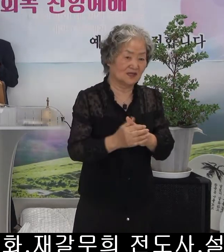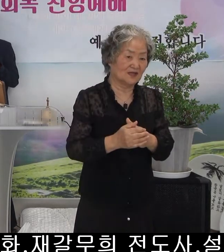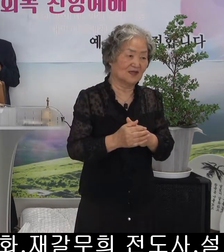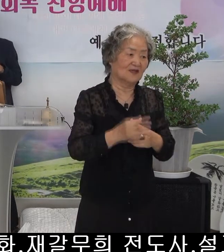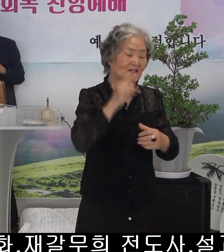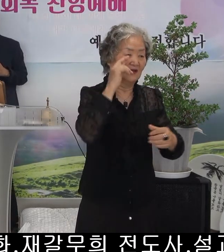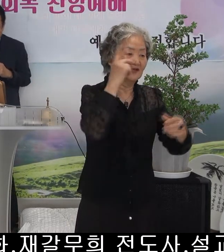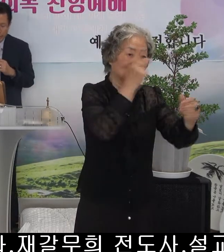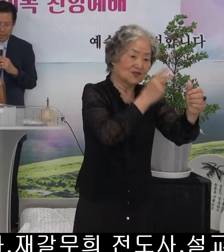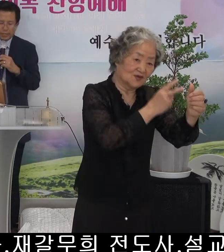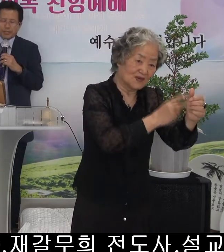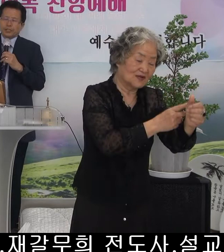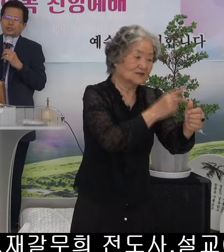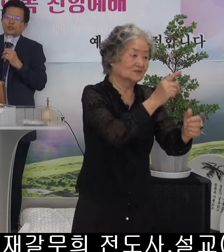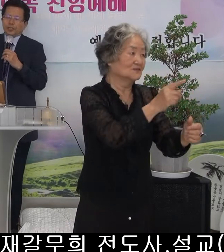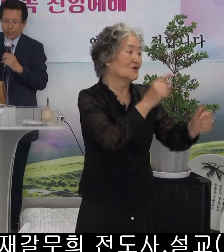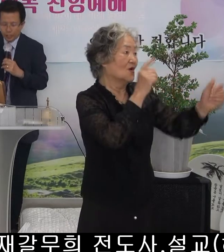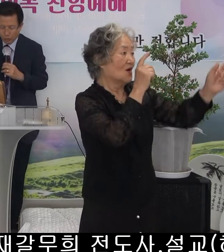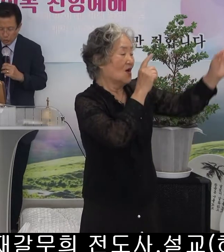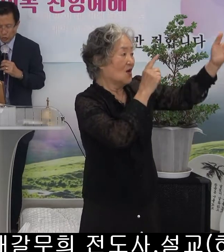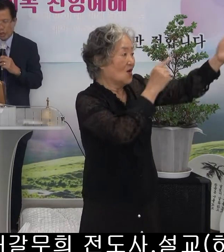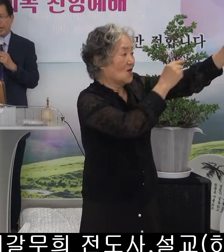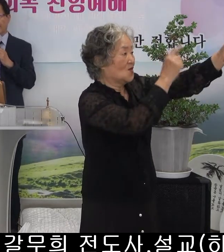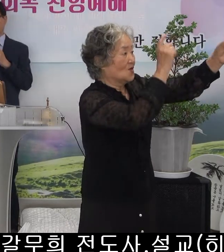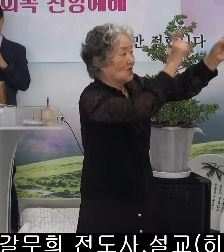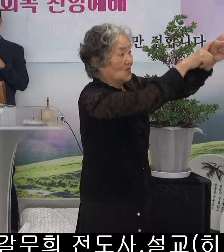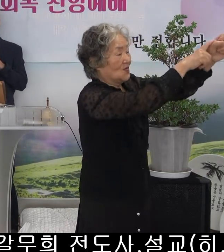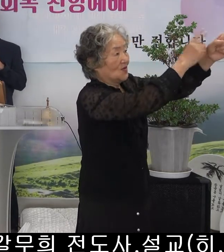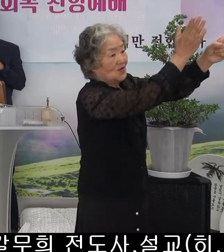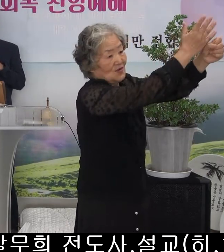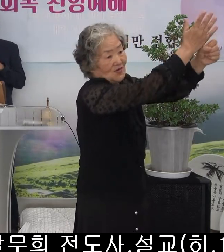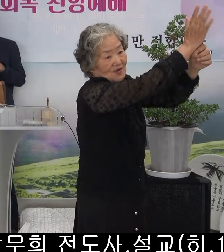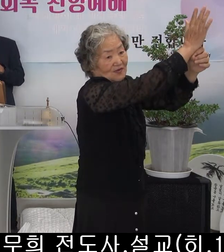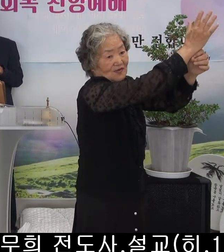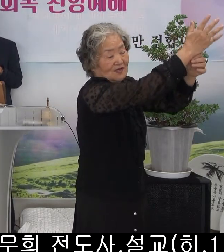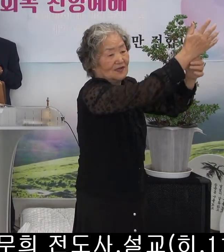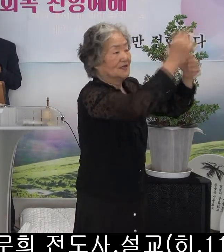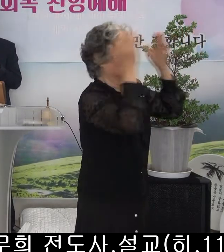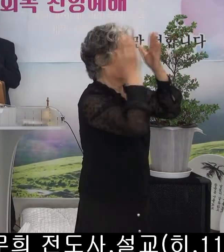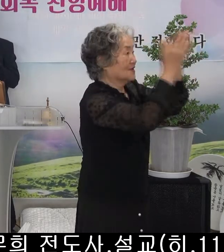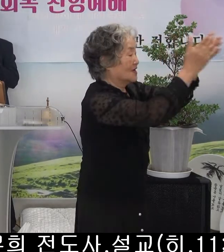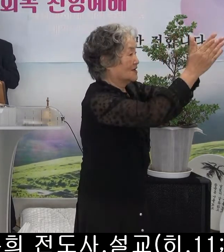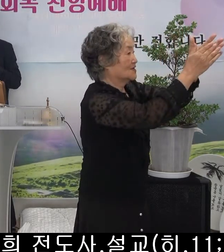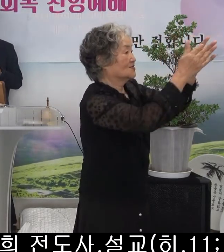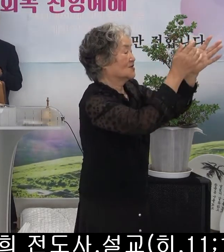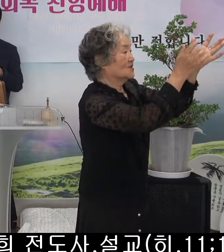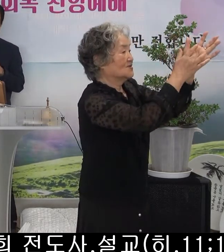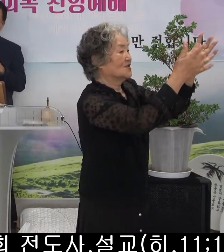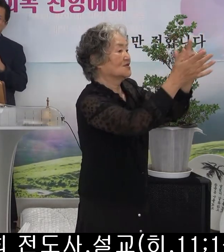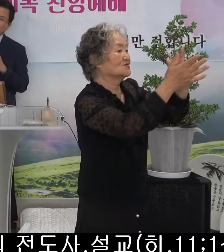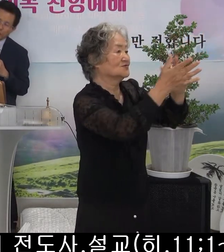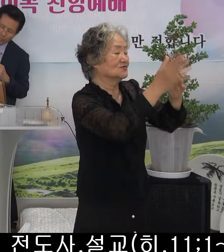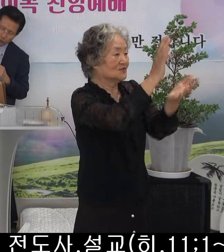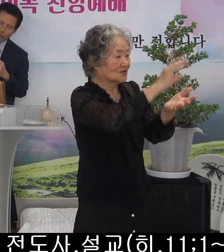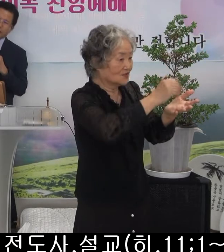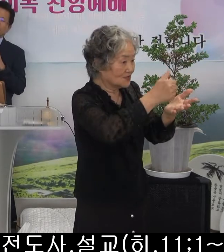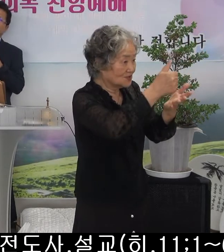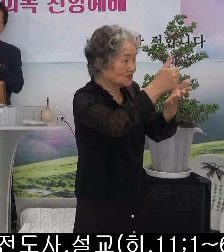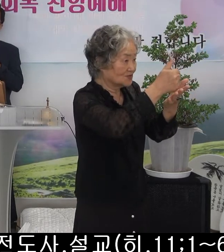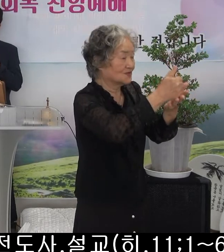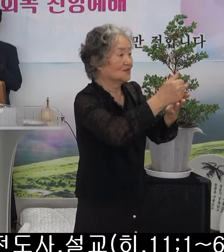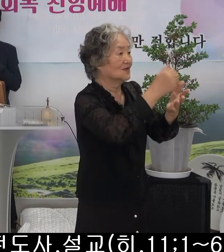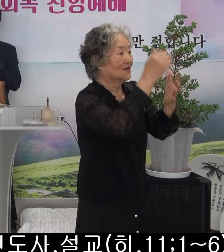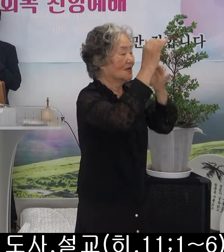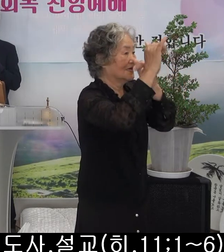이렇게 고백합니다. 표대를 향하여 그리스도 예수 안에서 하나님이 위에서 부르신 상을 위하여